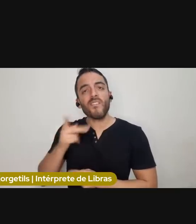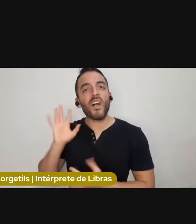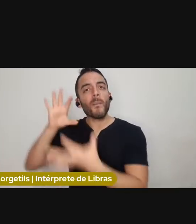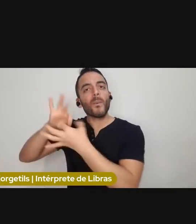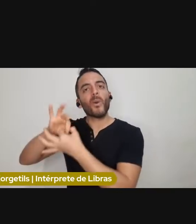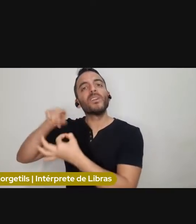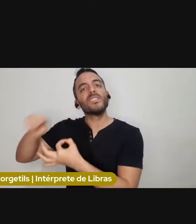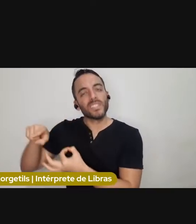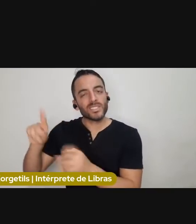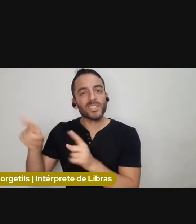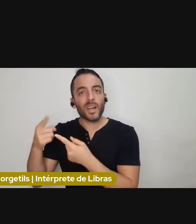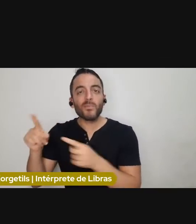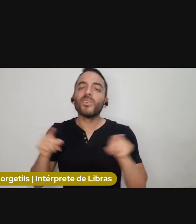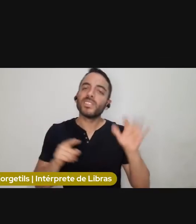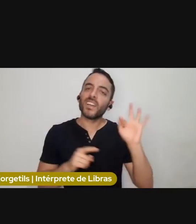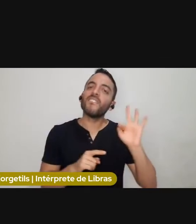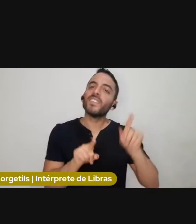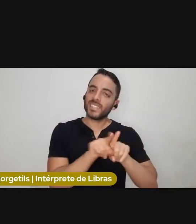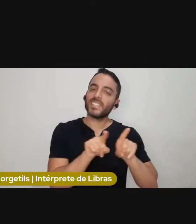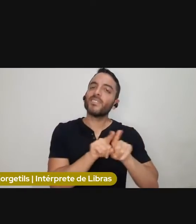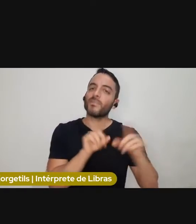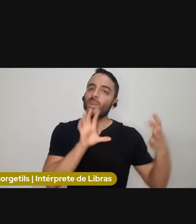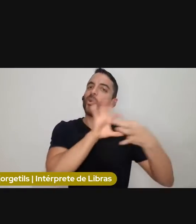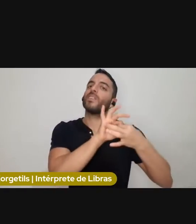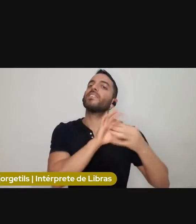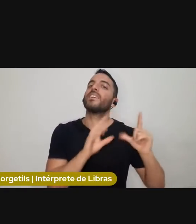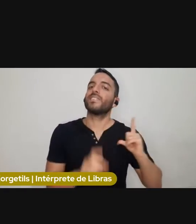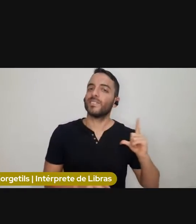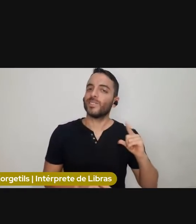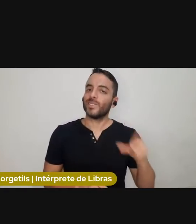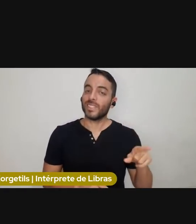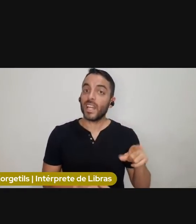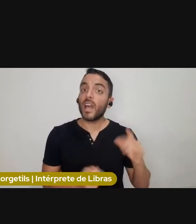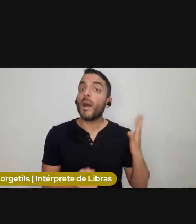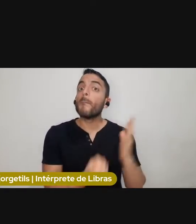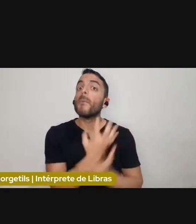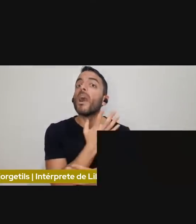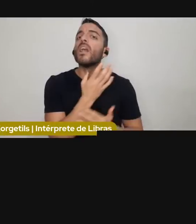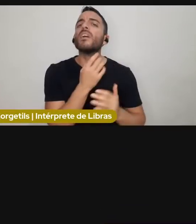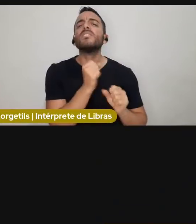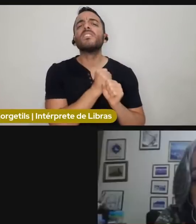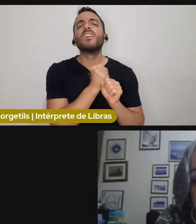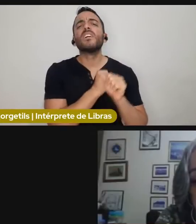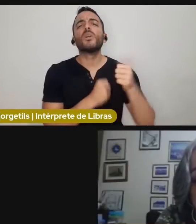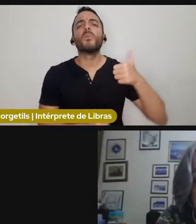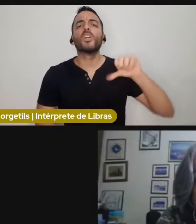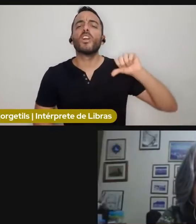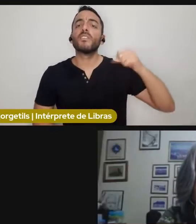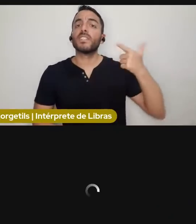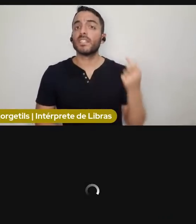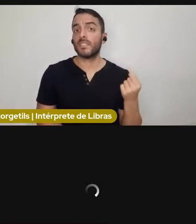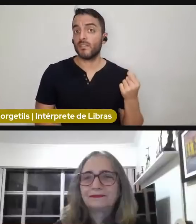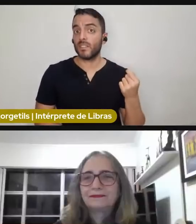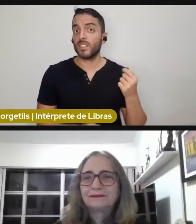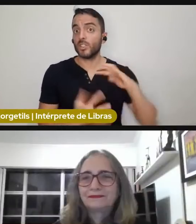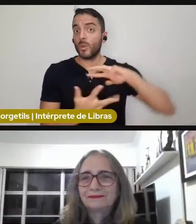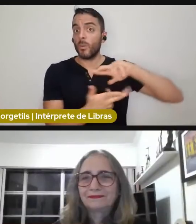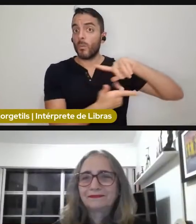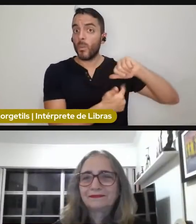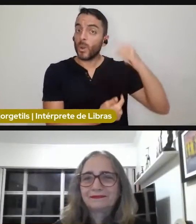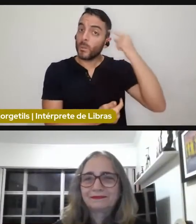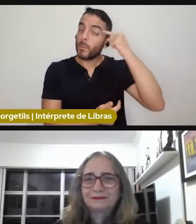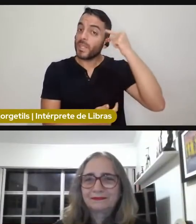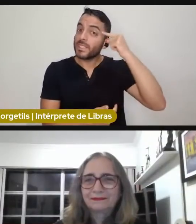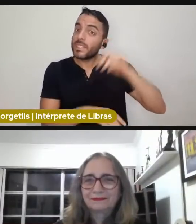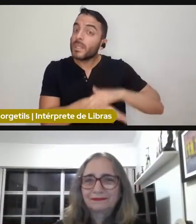A mecânica quântica surge num contexto muito especial dos anos 20, quando o mundo estava pensando em muitas coisas.